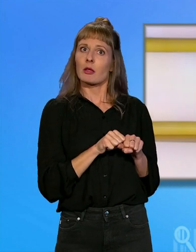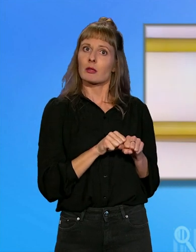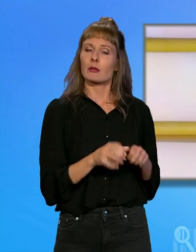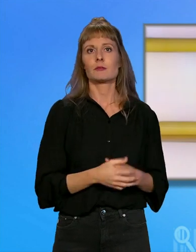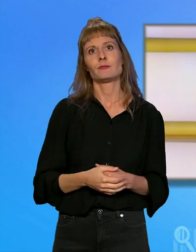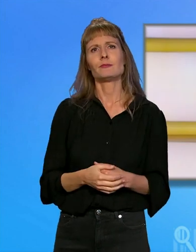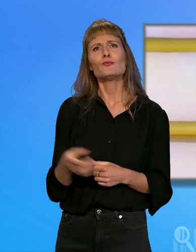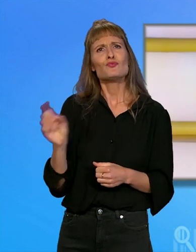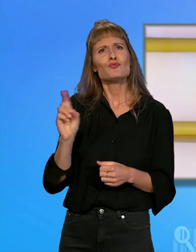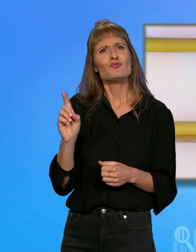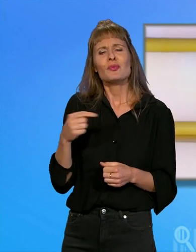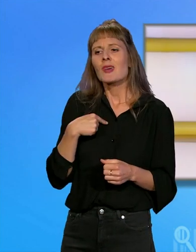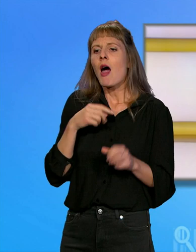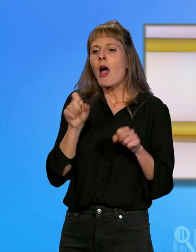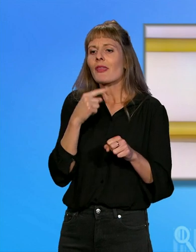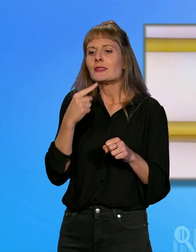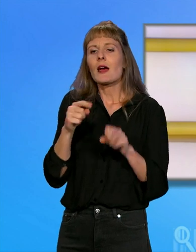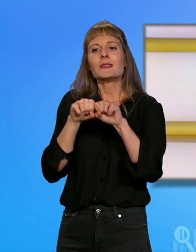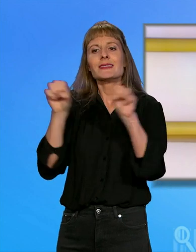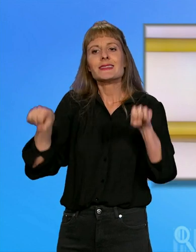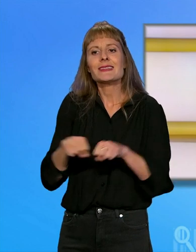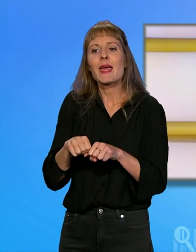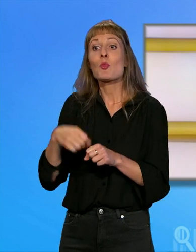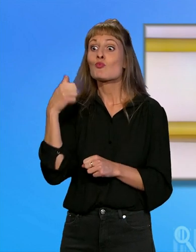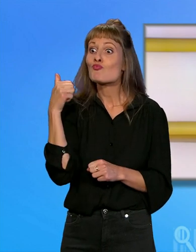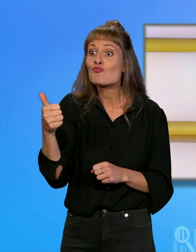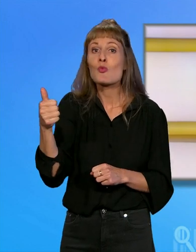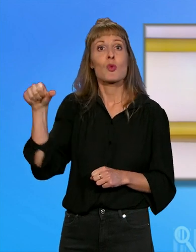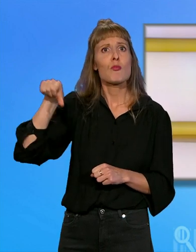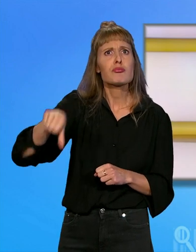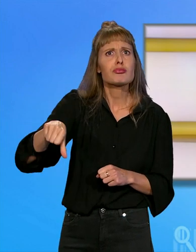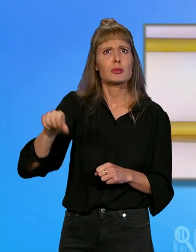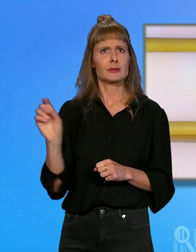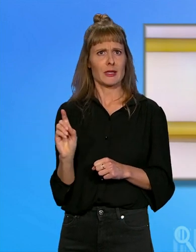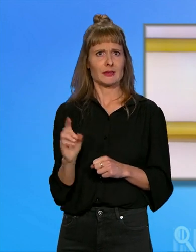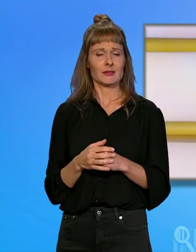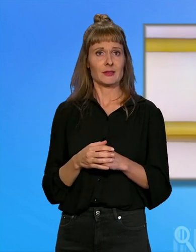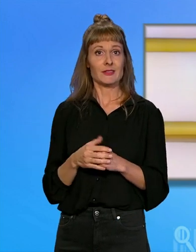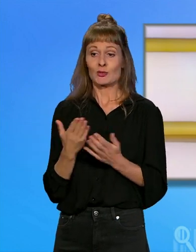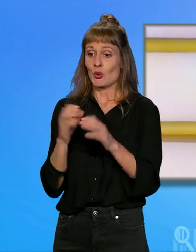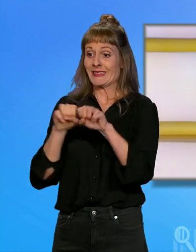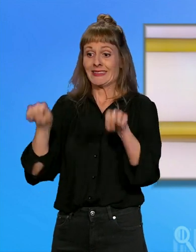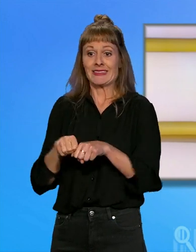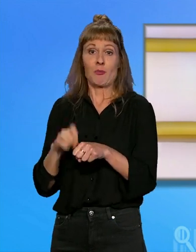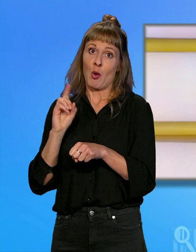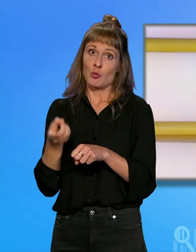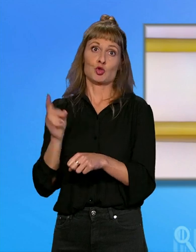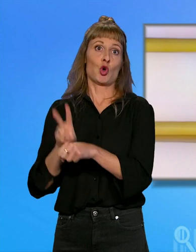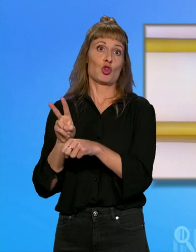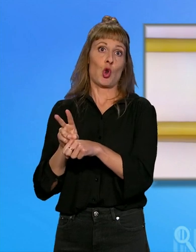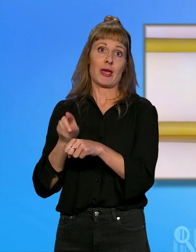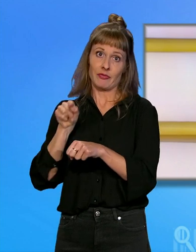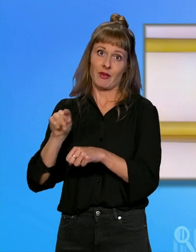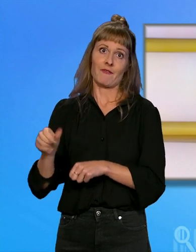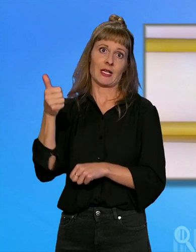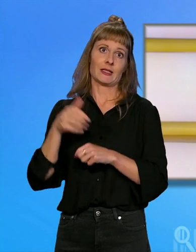per se das System ist per se nicht schlecht oder gut. Das System ist nur dann schlecht, wenn das nicht kontrolliert wird. Und der Aufgabe kommen wir